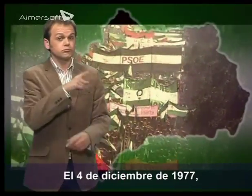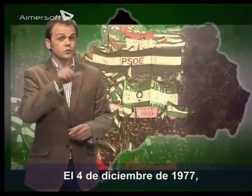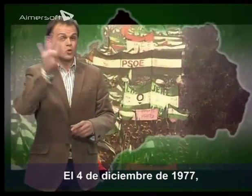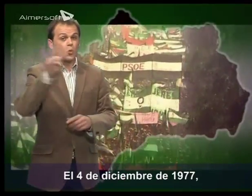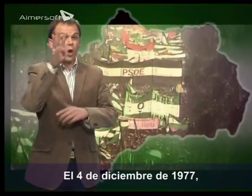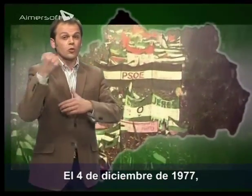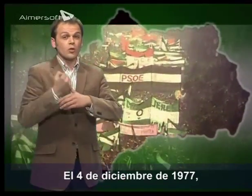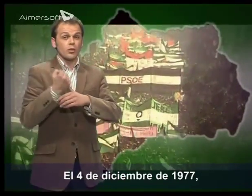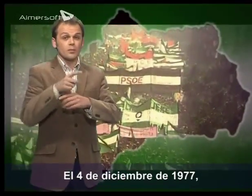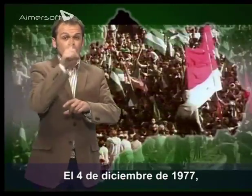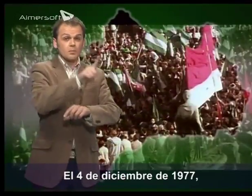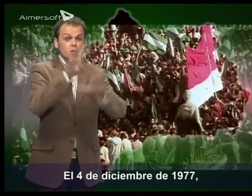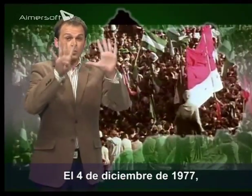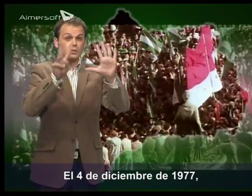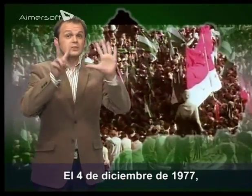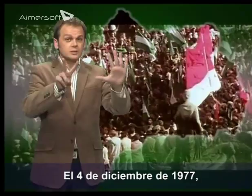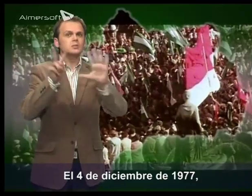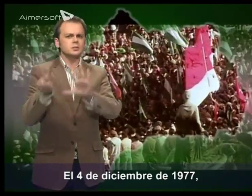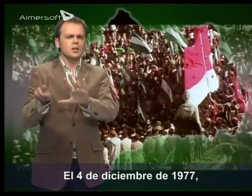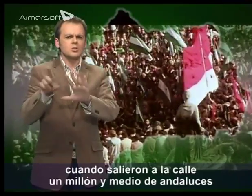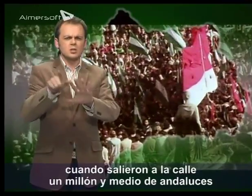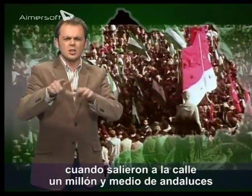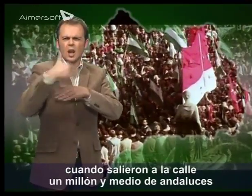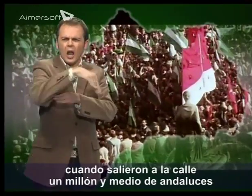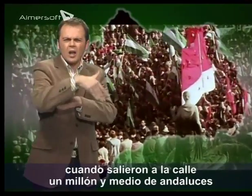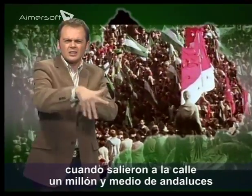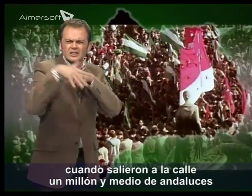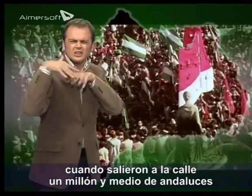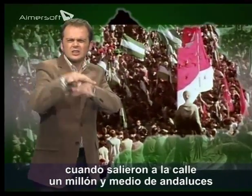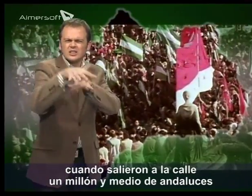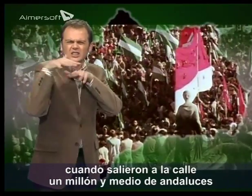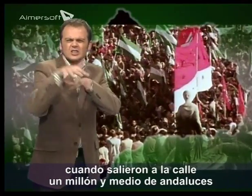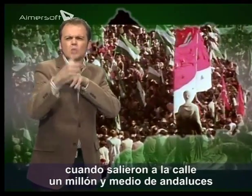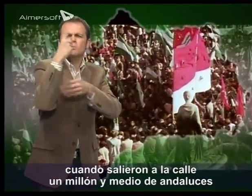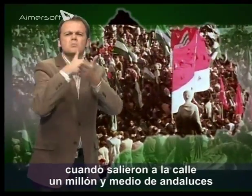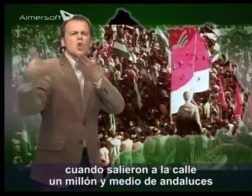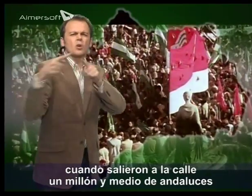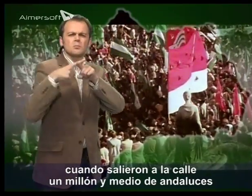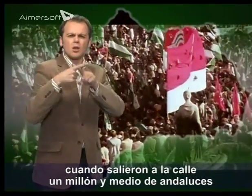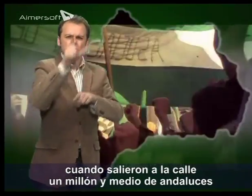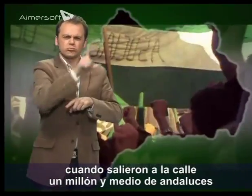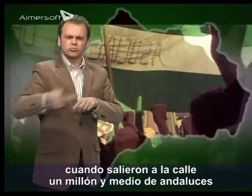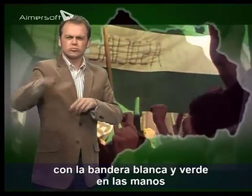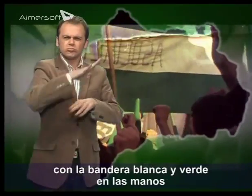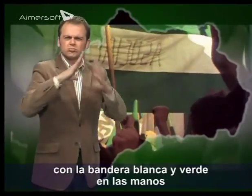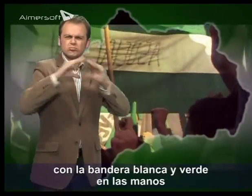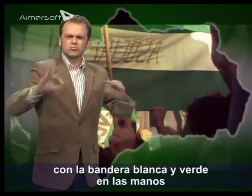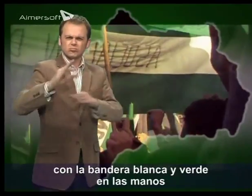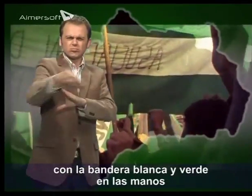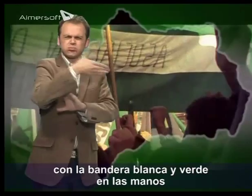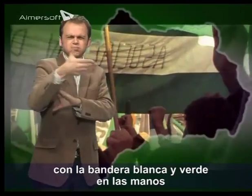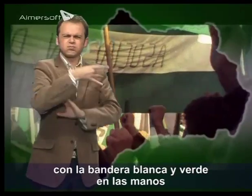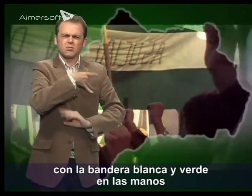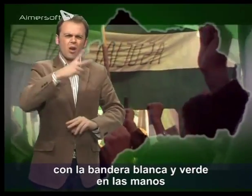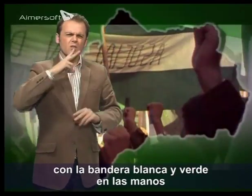El 4 de diciembre de 1977, cuando salieron a la calle 1,5 millones de andaluces con la bandera blanca